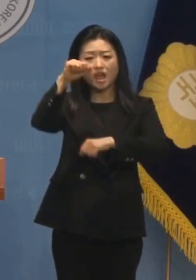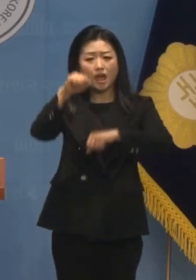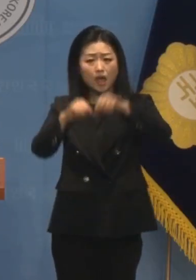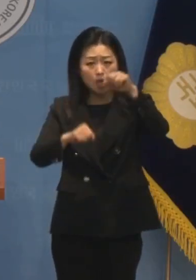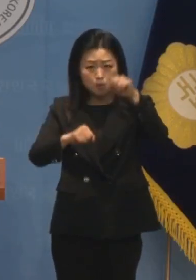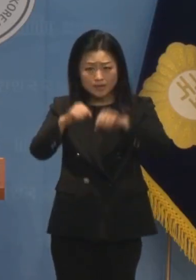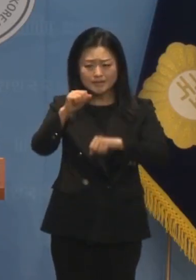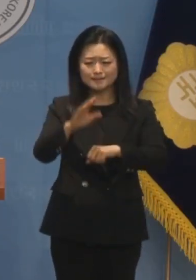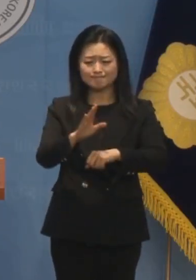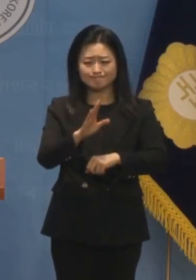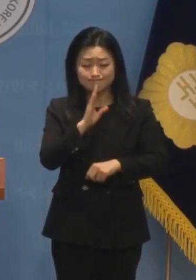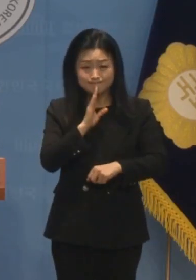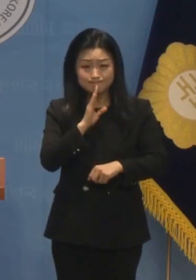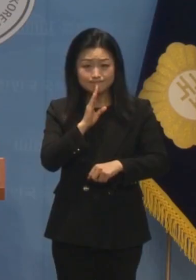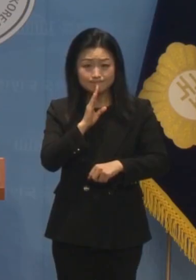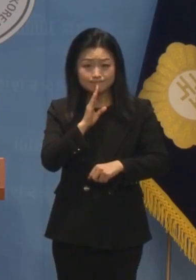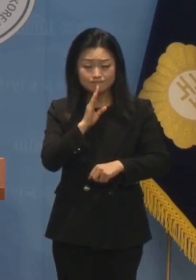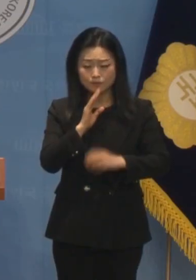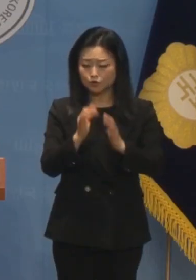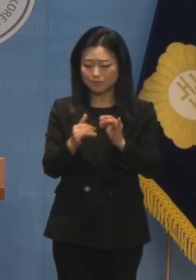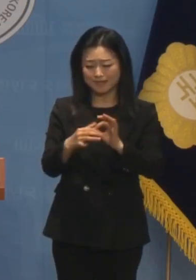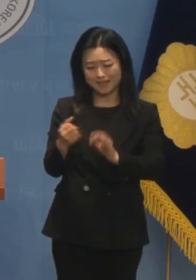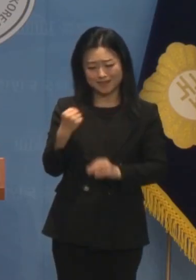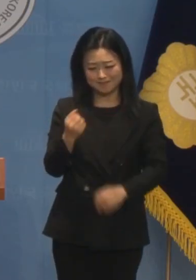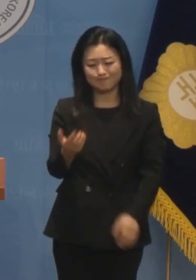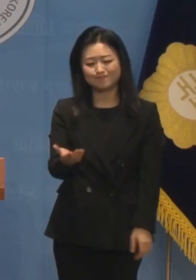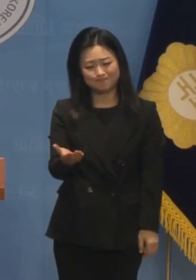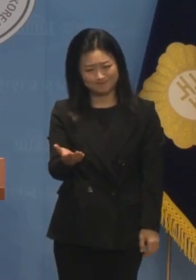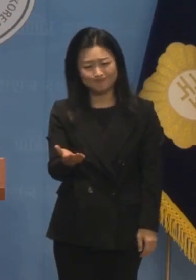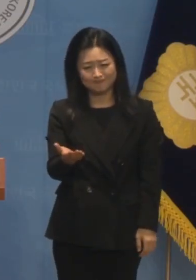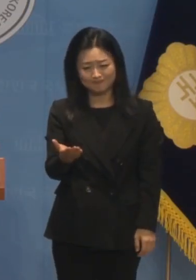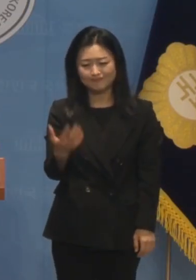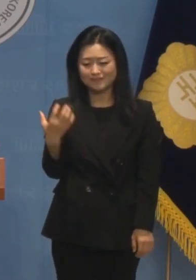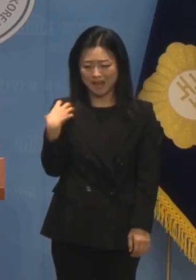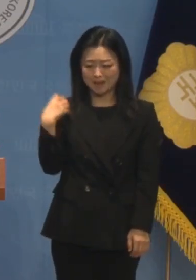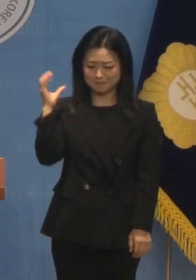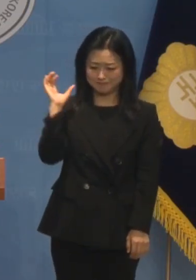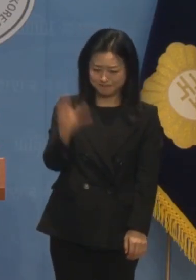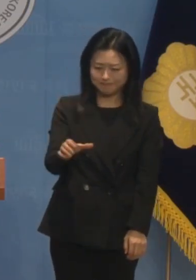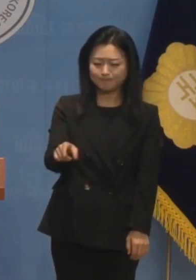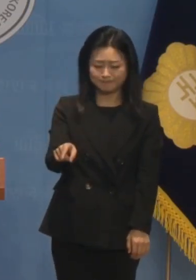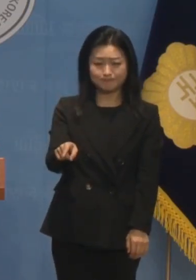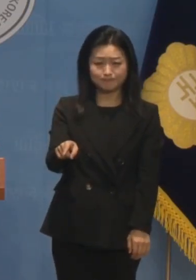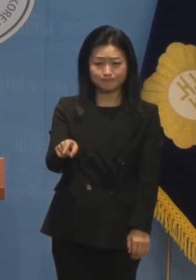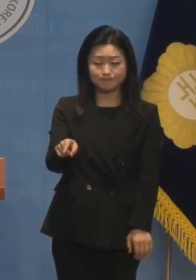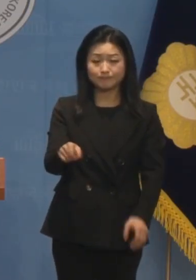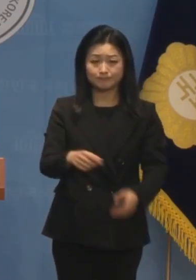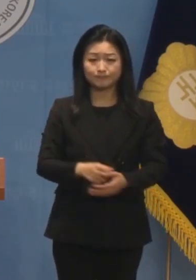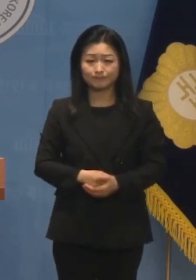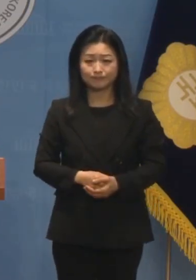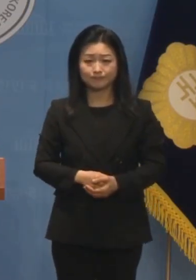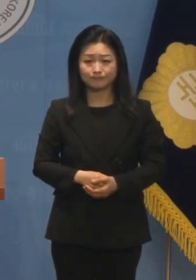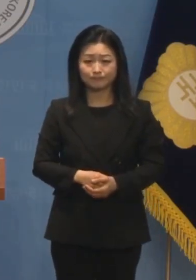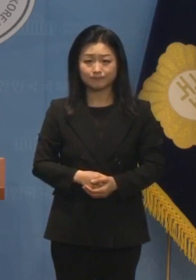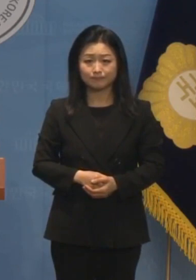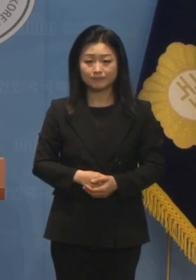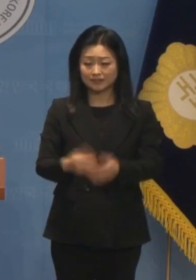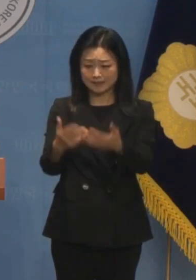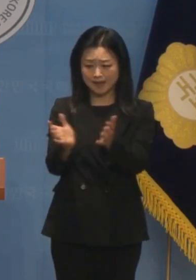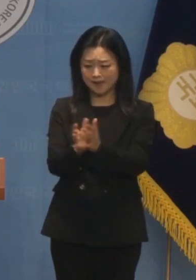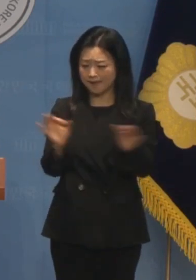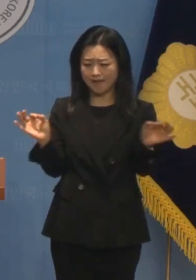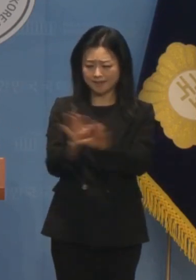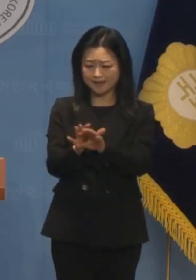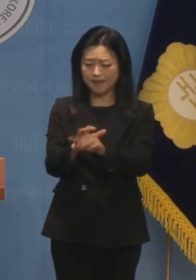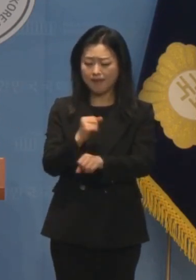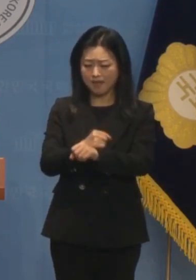하나라도 사실로 확인된다면 국민의힘은 그 책임을 피할 수 없을 것입니다. 정당 해체를